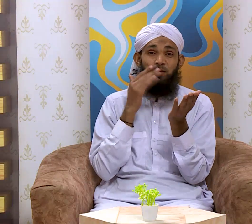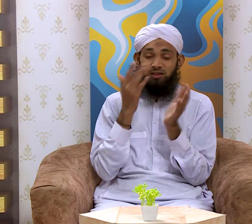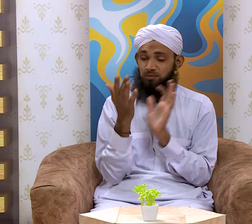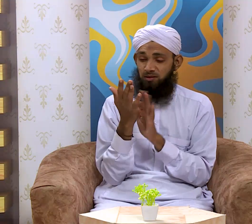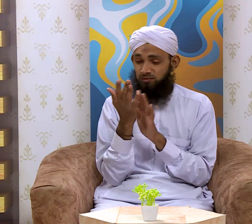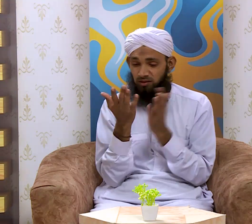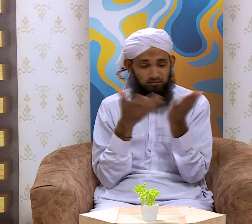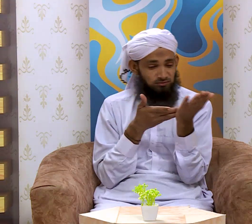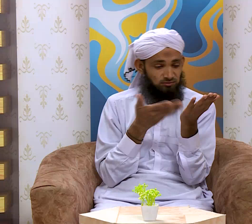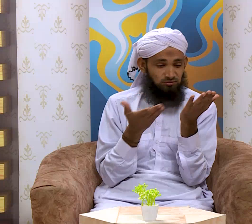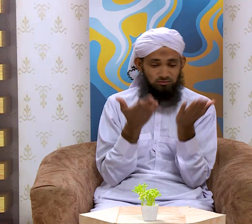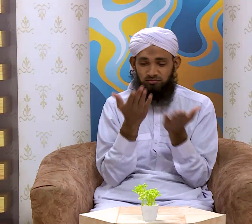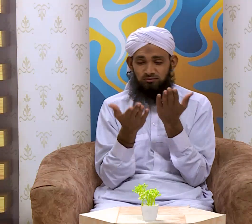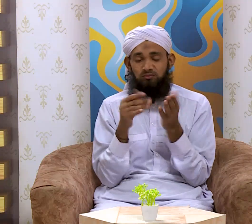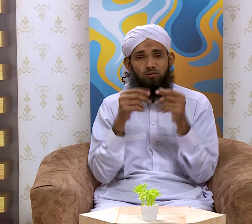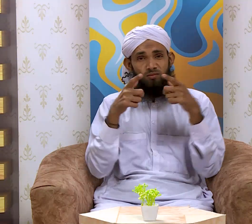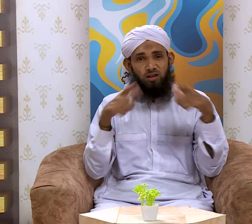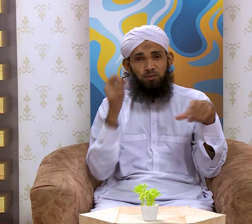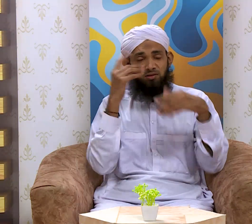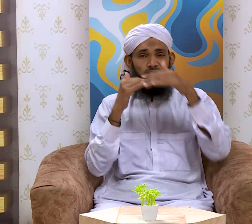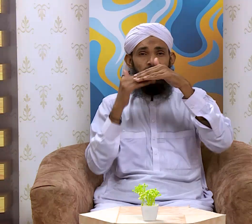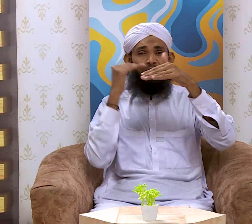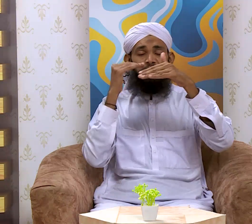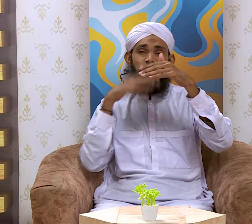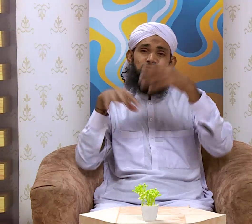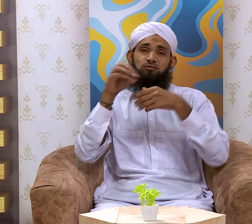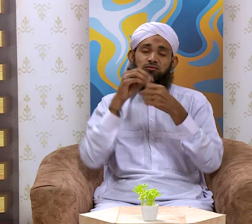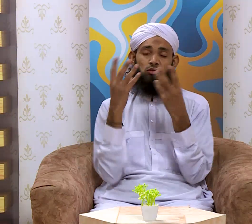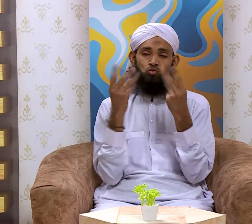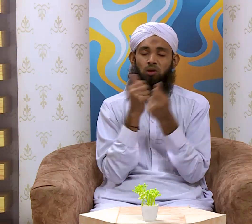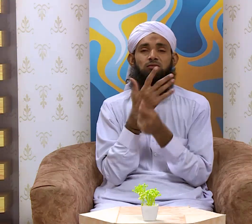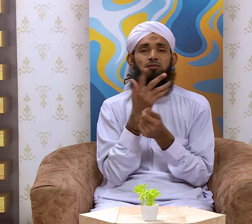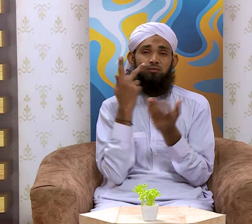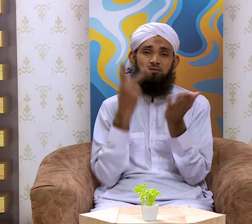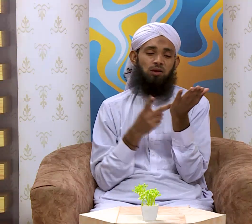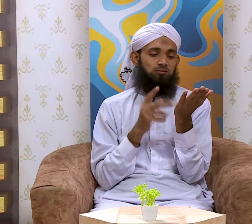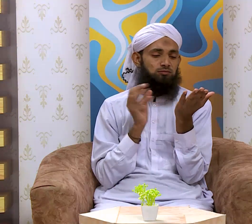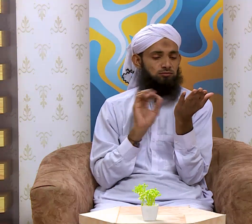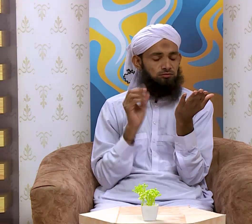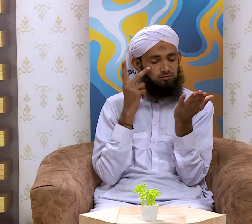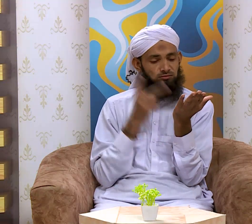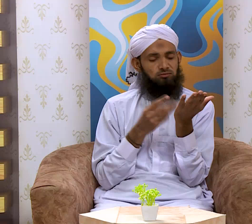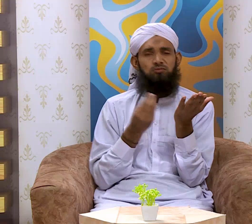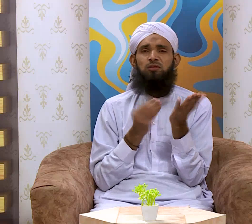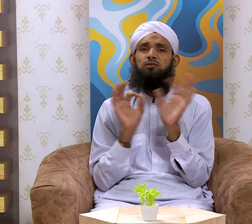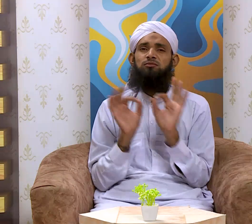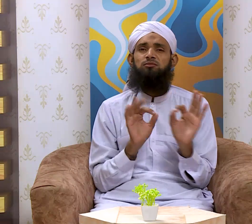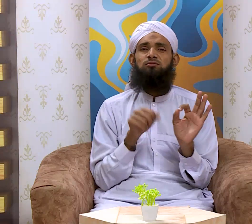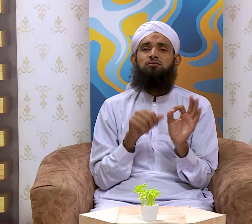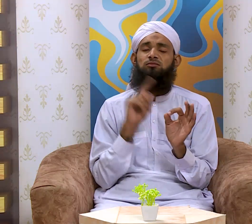زمینوں میں کوئی ذرہ ان کی نگاہ سے مخفی نہیں ہے، بلکہ یہ جو کچھ ذکر کیا گیا ہے ان کے علم کے